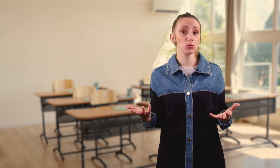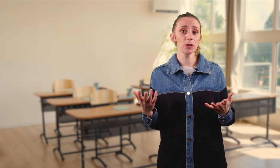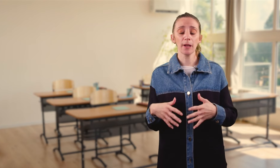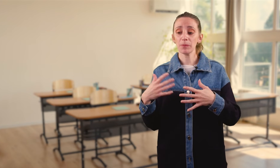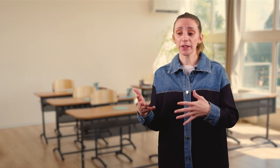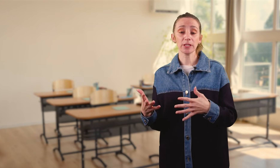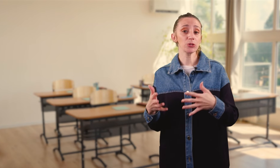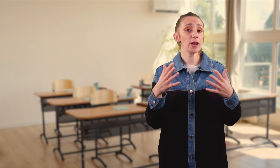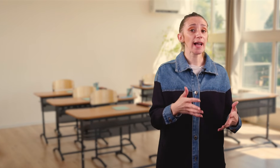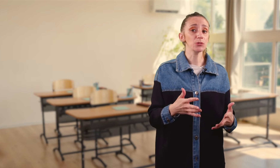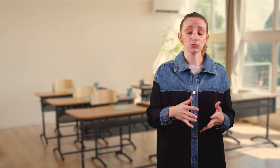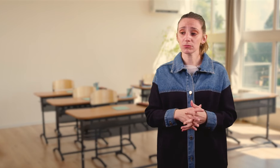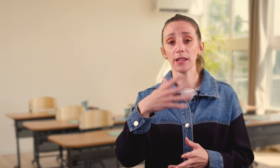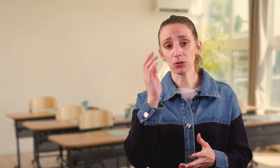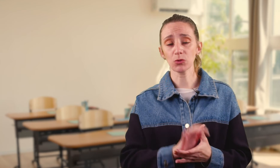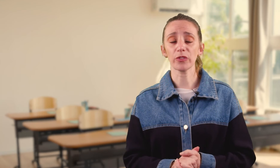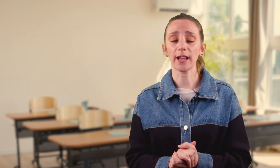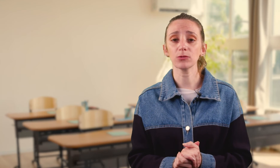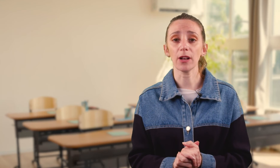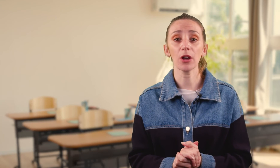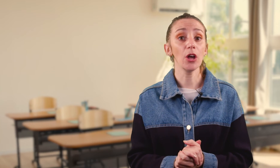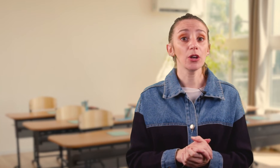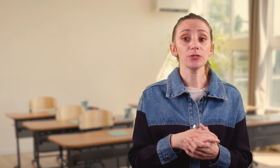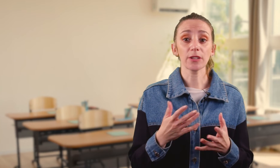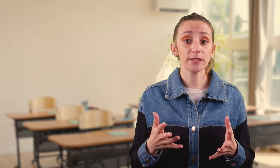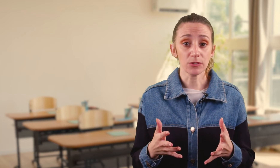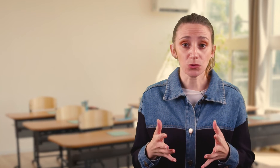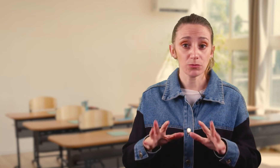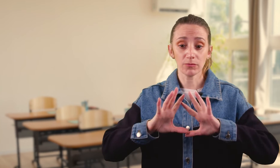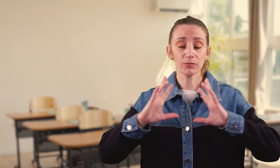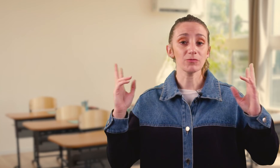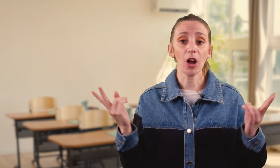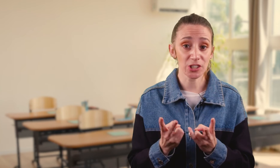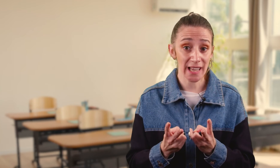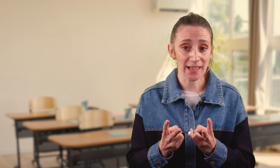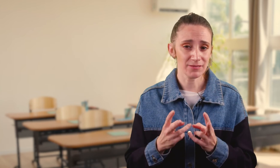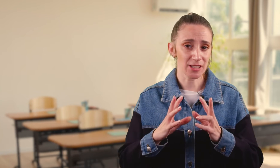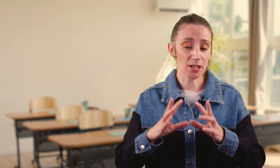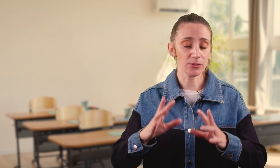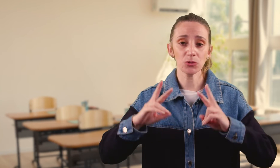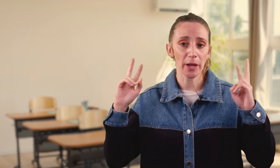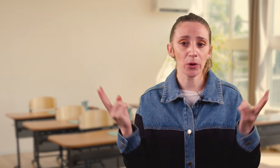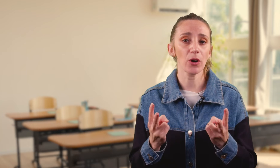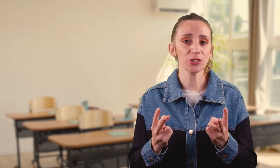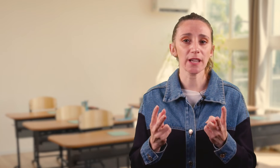roues, d'un véhicule à 2 roues. Et ensuite, on verra tout à l'heure d'un individu. En général, un individu vraiment en général.